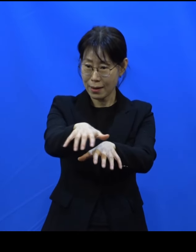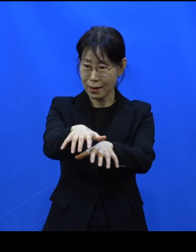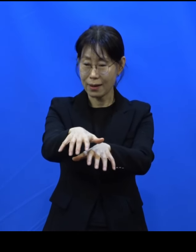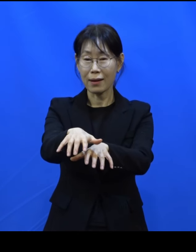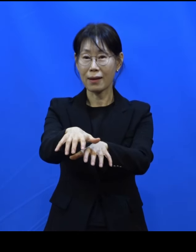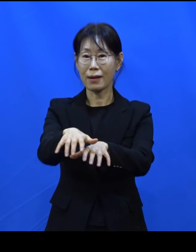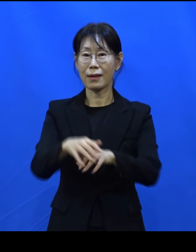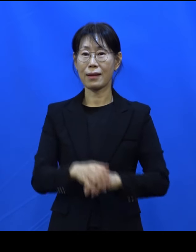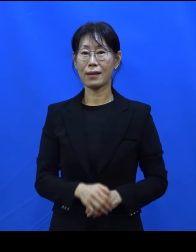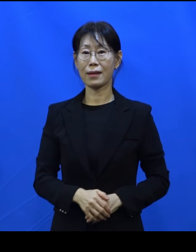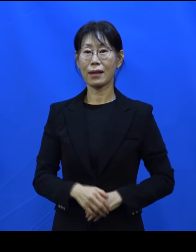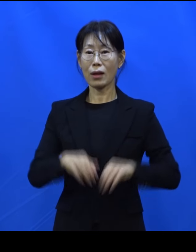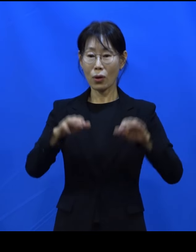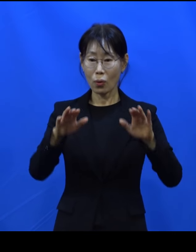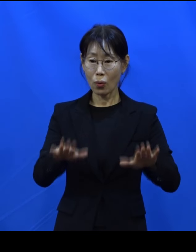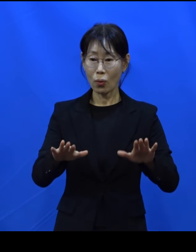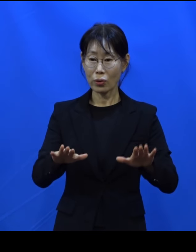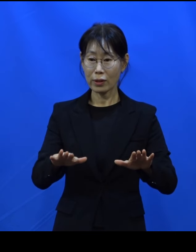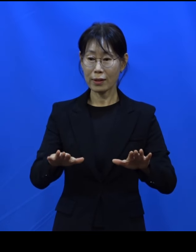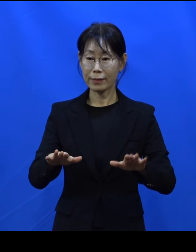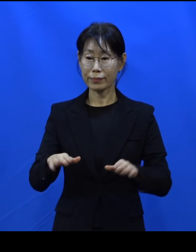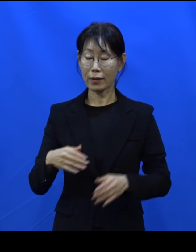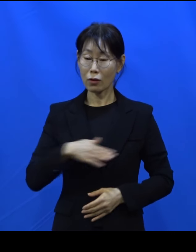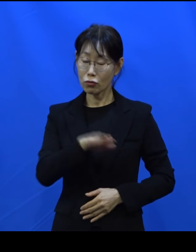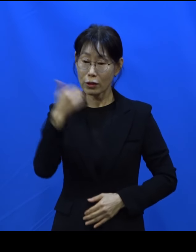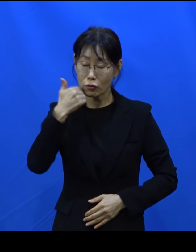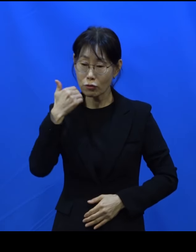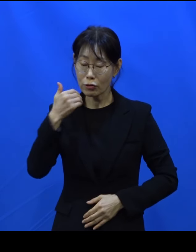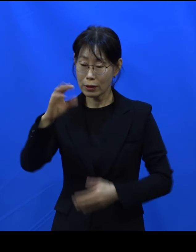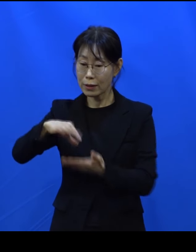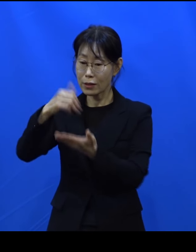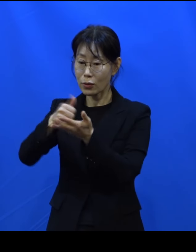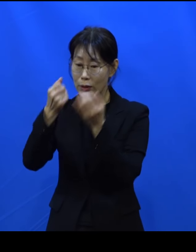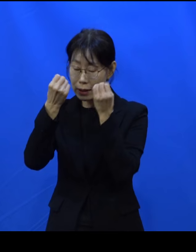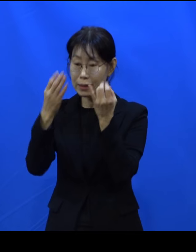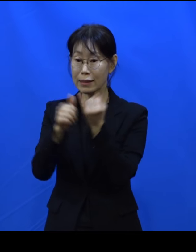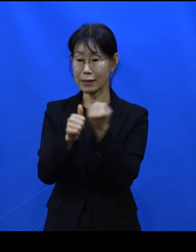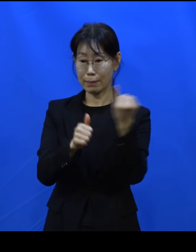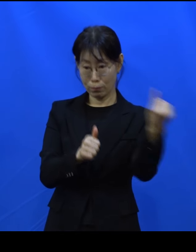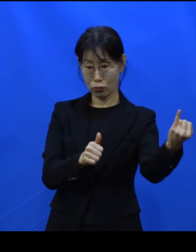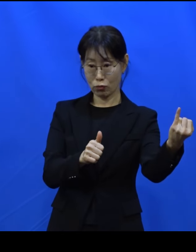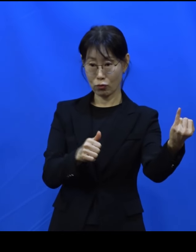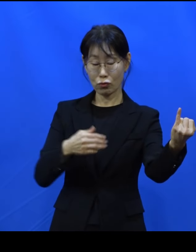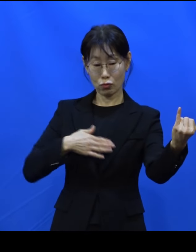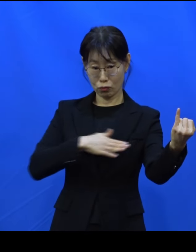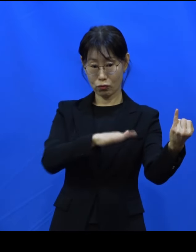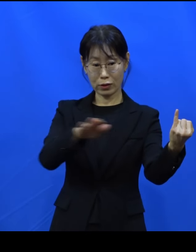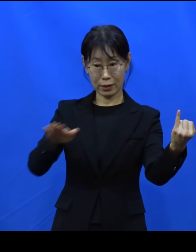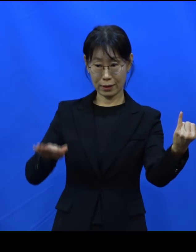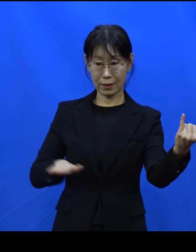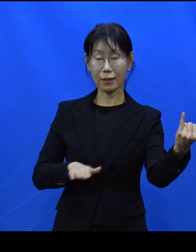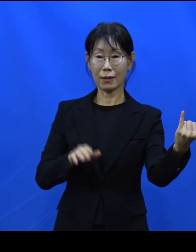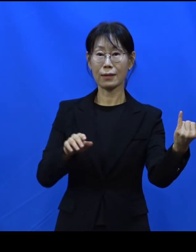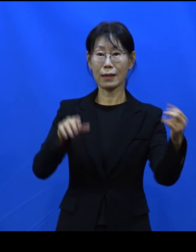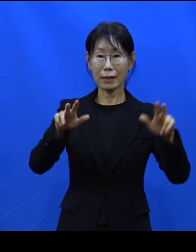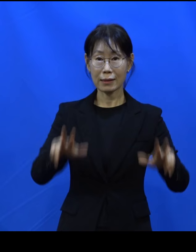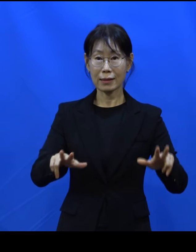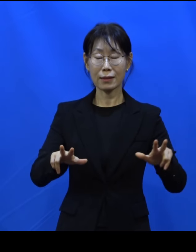오늘 지상에서 그리스도의 신부된 우리는 이 행렬 속에 있는 겁니다. 지금. 그러니까